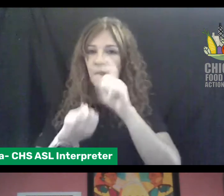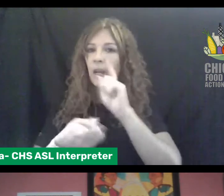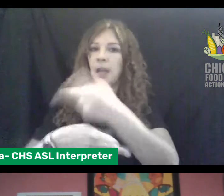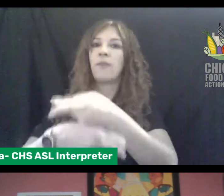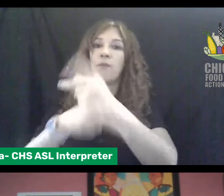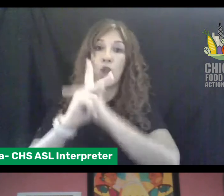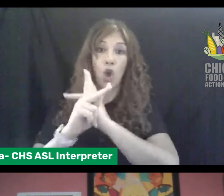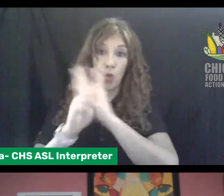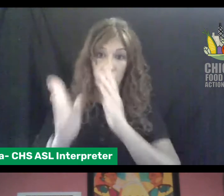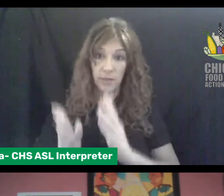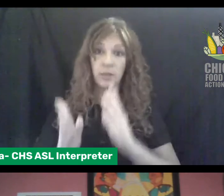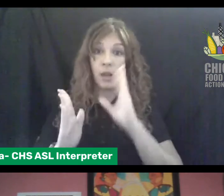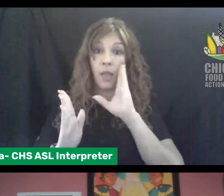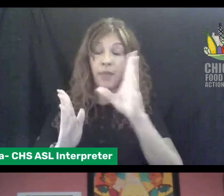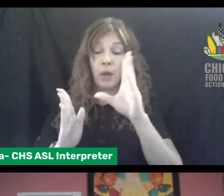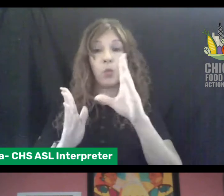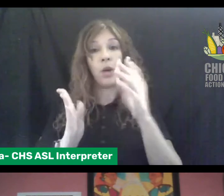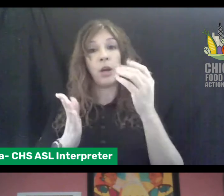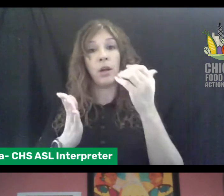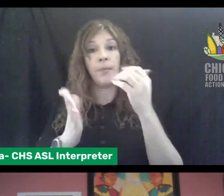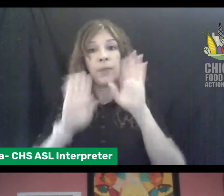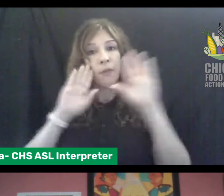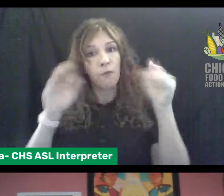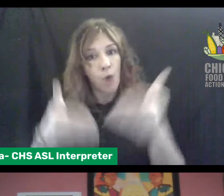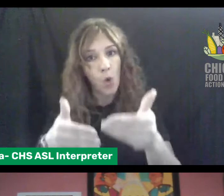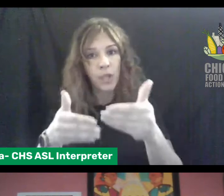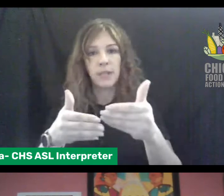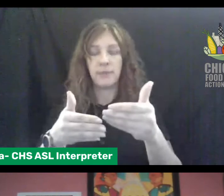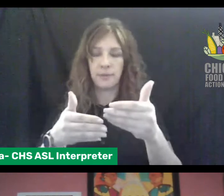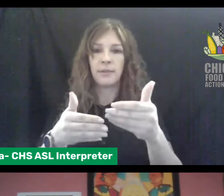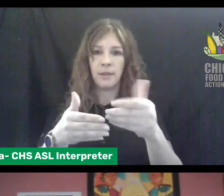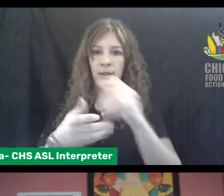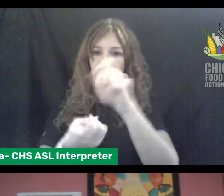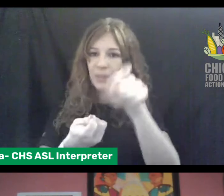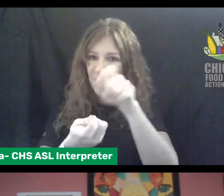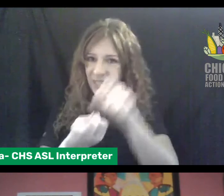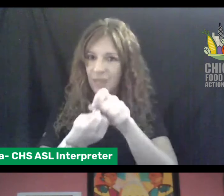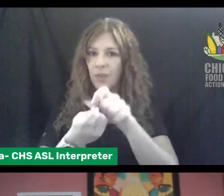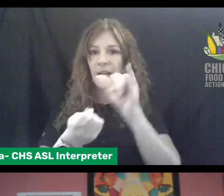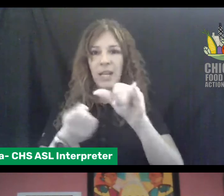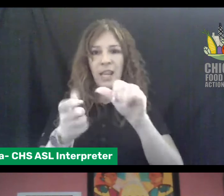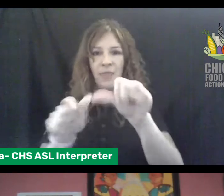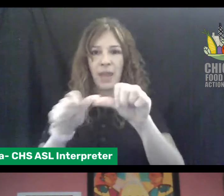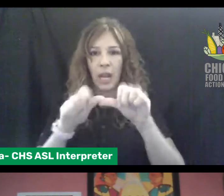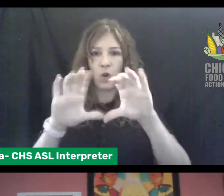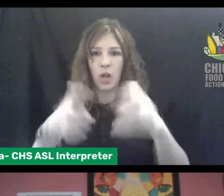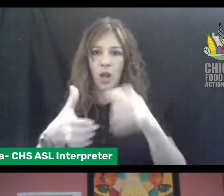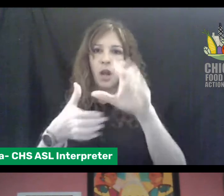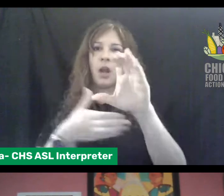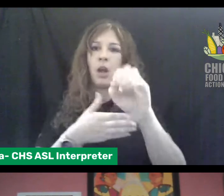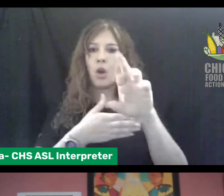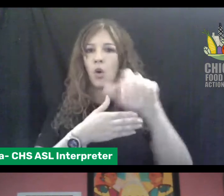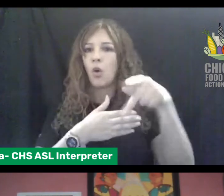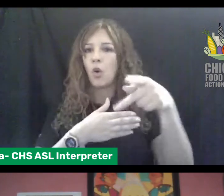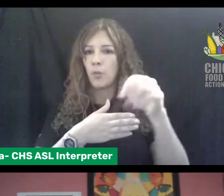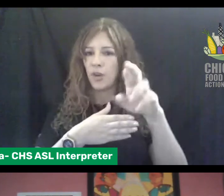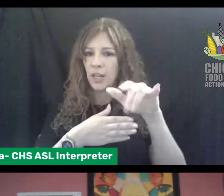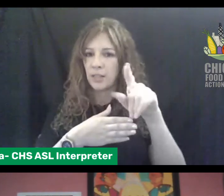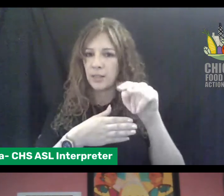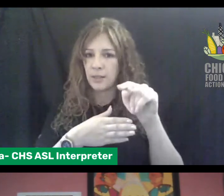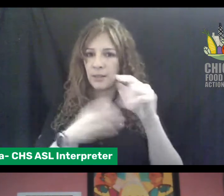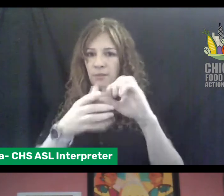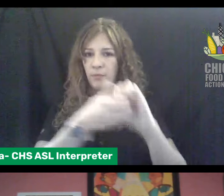que va a trabajar solamente para la cuestión de cooperativas, lo cual es bien importante. Es un logro muy grande lo